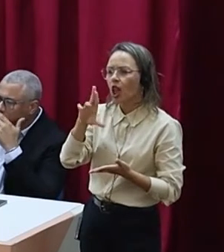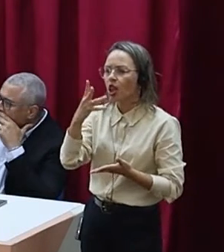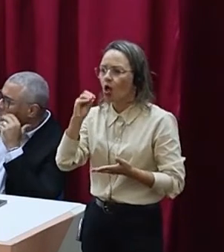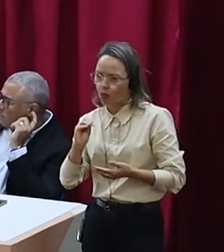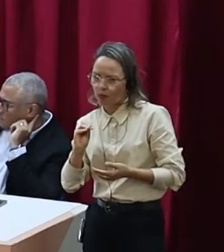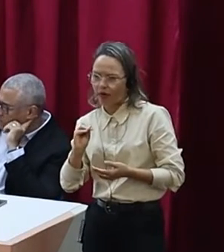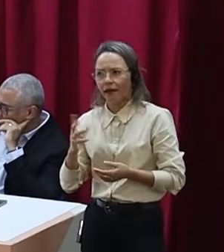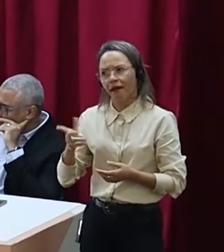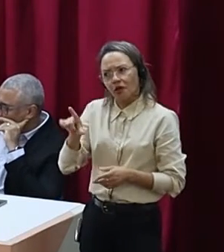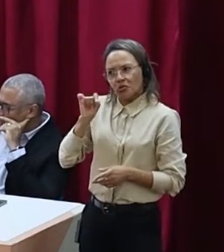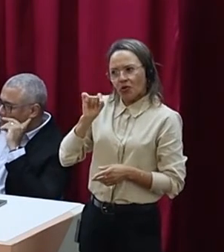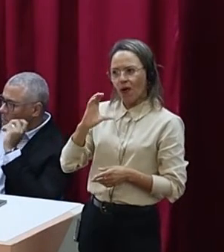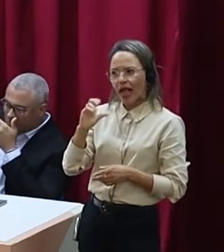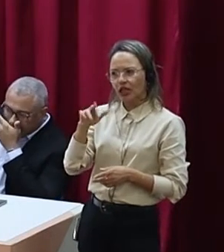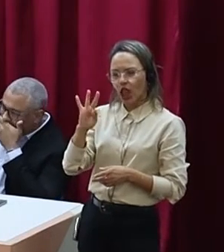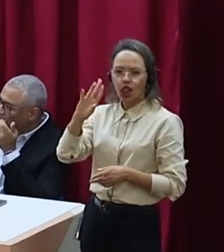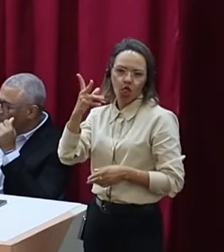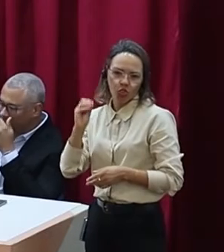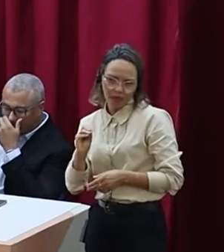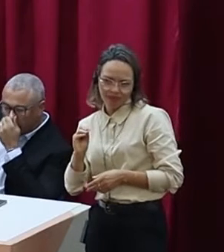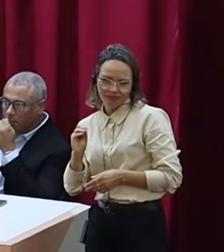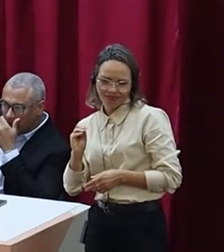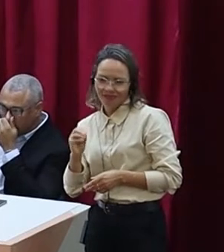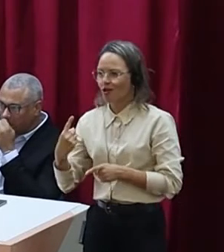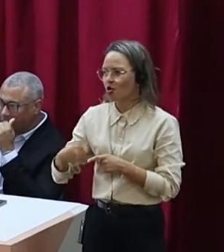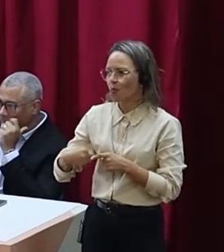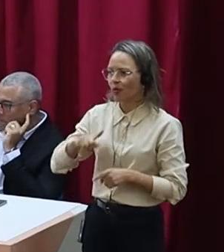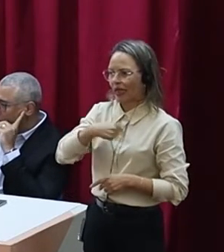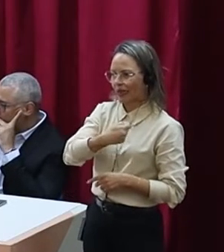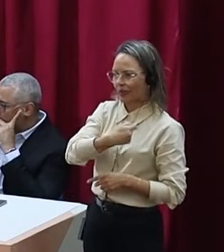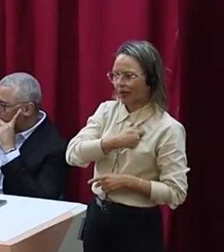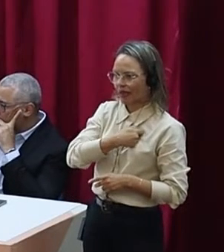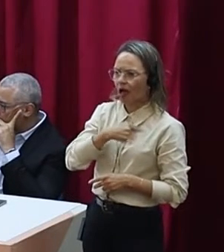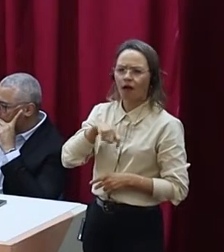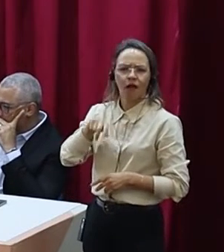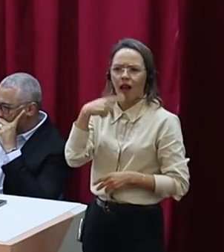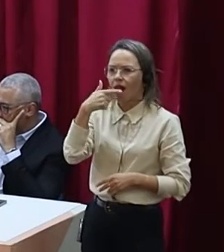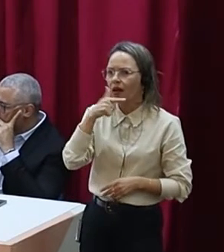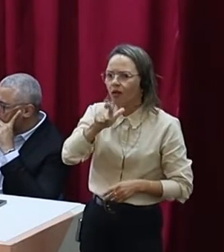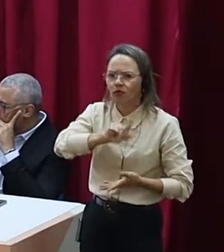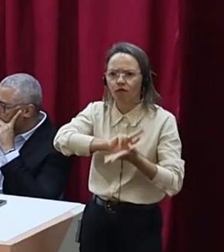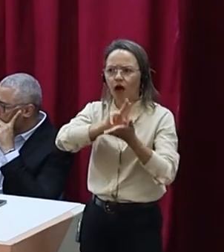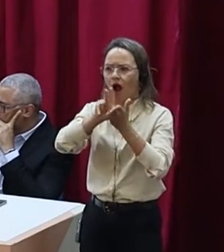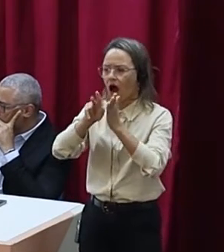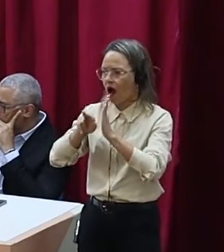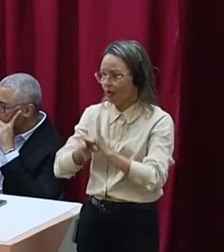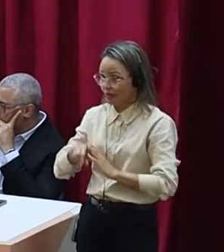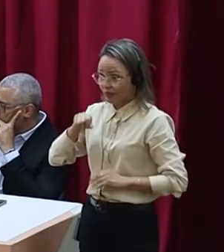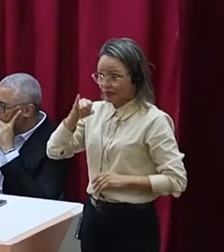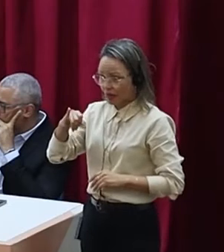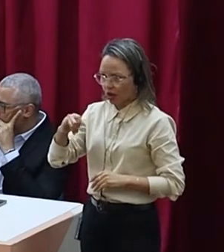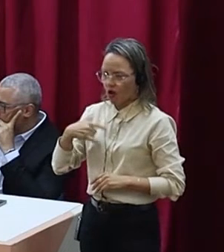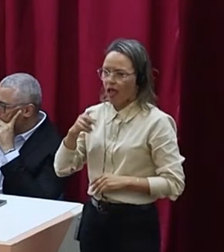castellano. ¿Por qué? Porque en España se hablan varias lenguas. Si eu falo español, estoy reconociendo que se